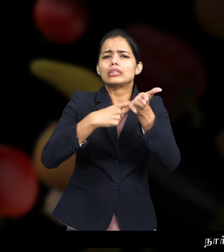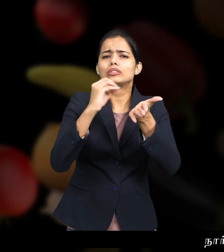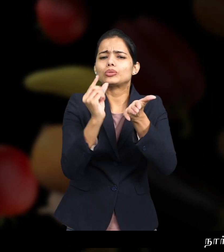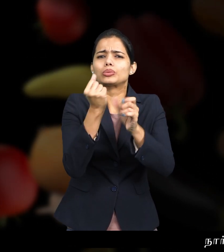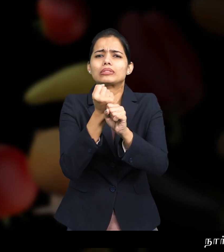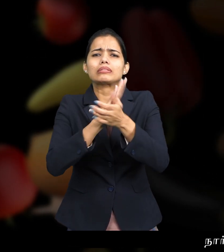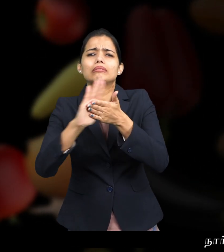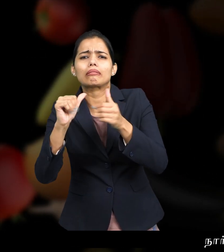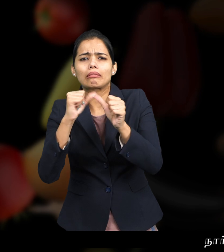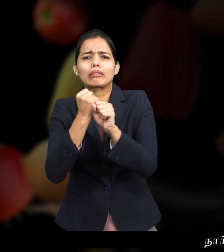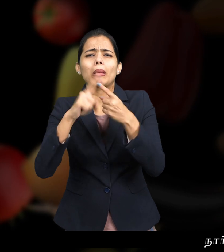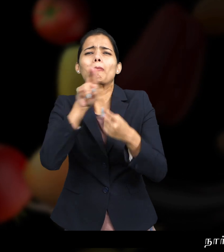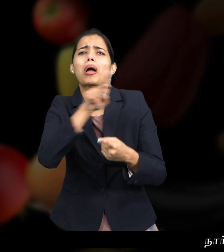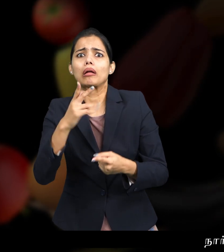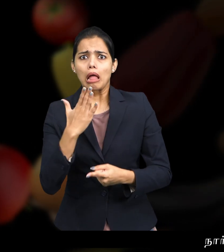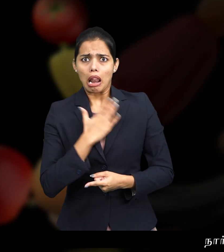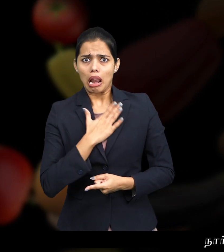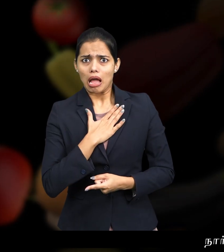நார்ப்பொருள்,